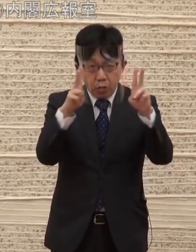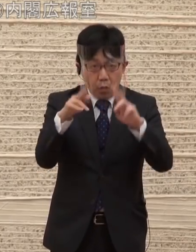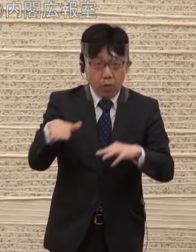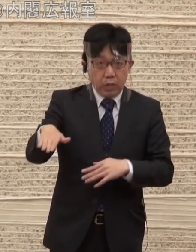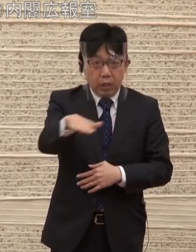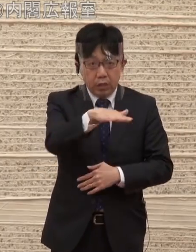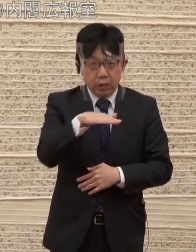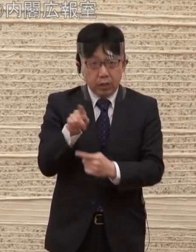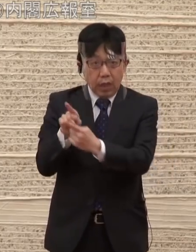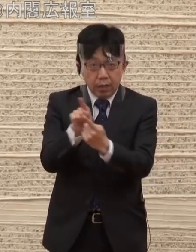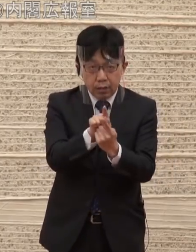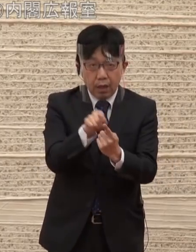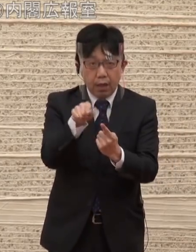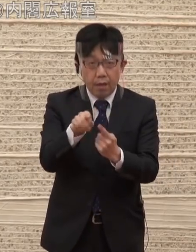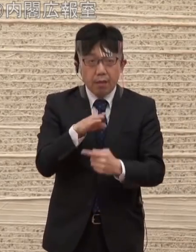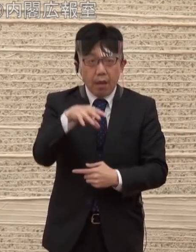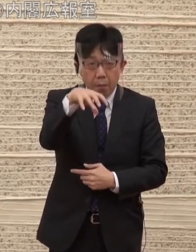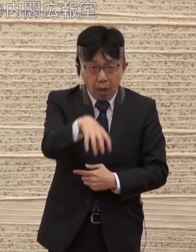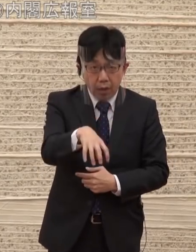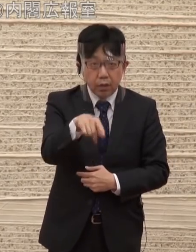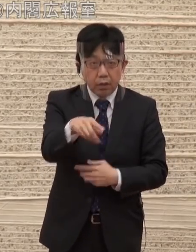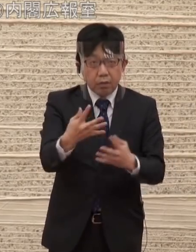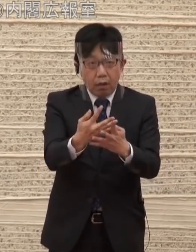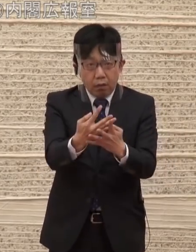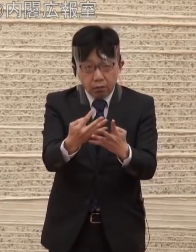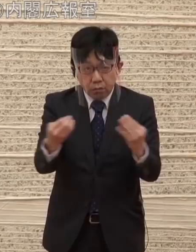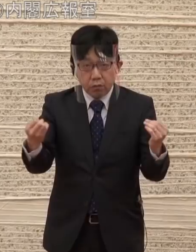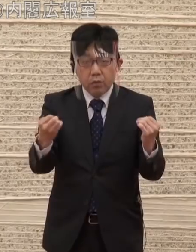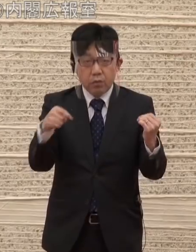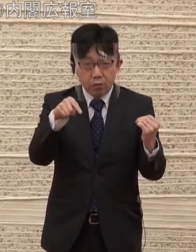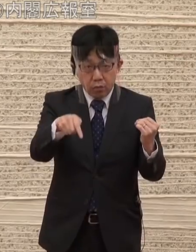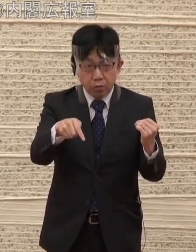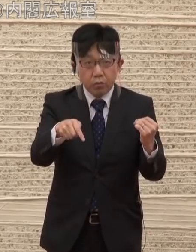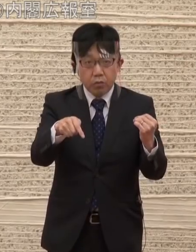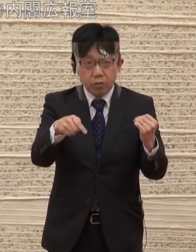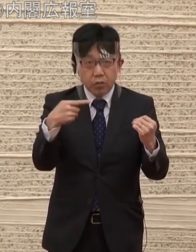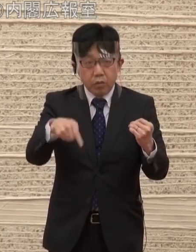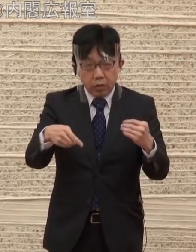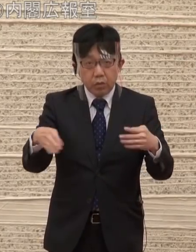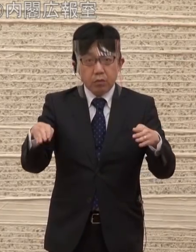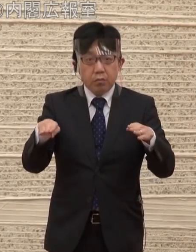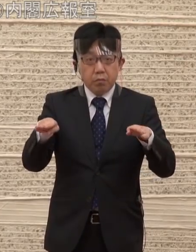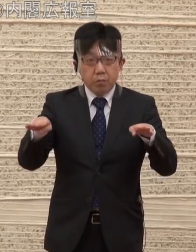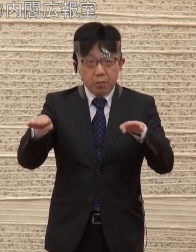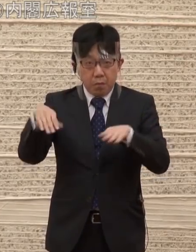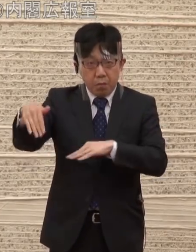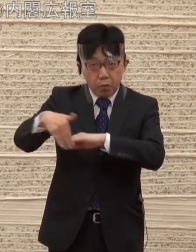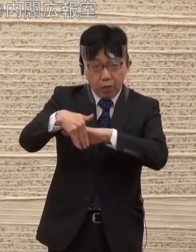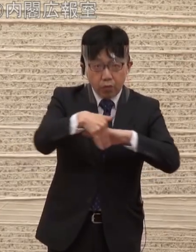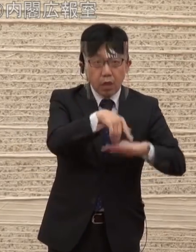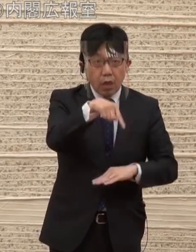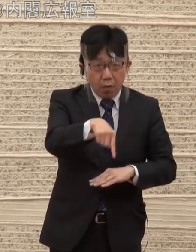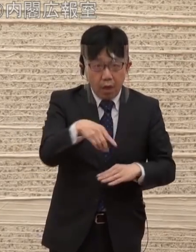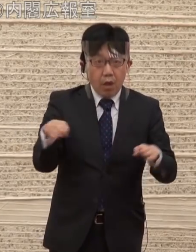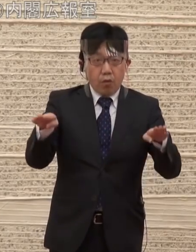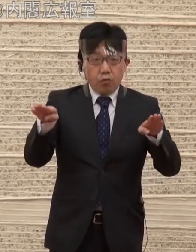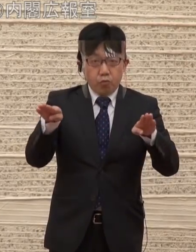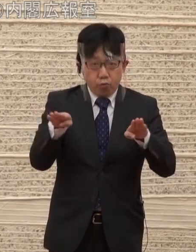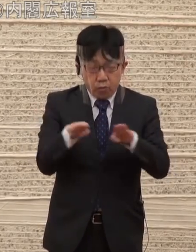い現場においてですね桜の方々が休日返上でて通知を進めていただいて450,000